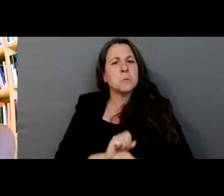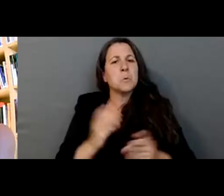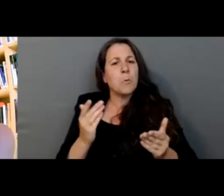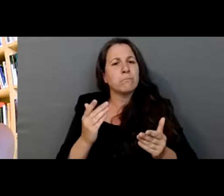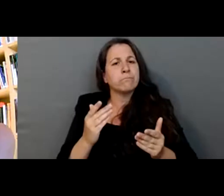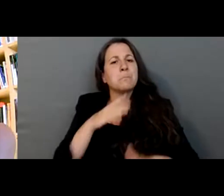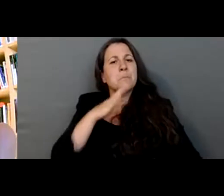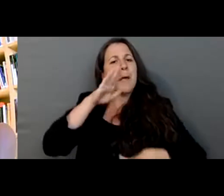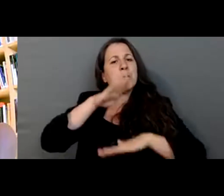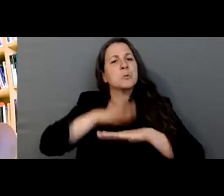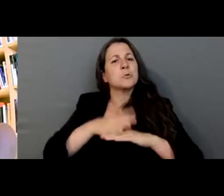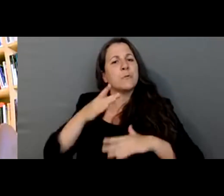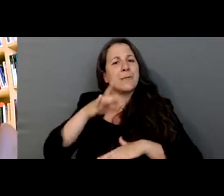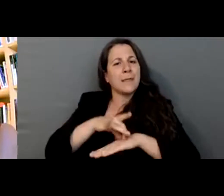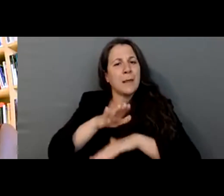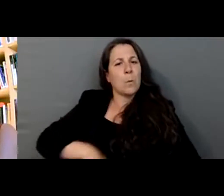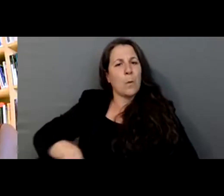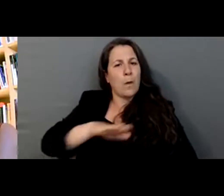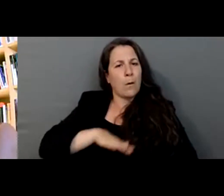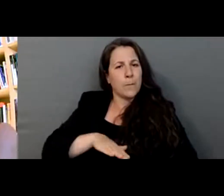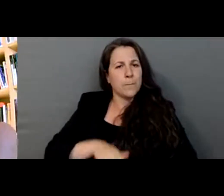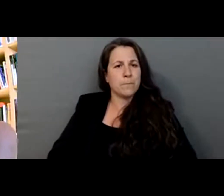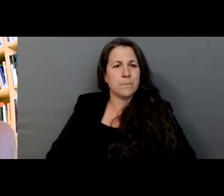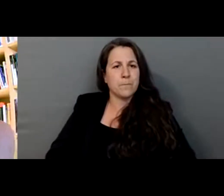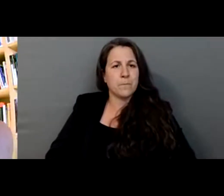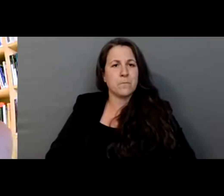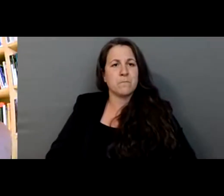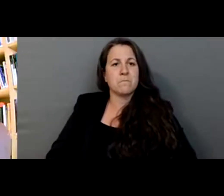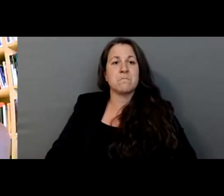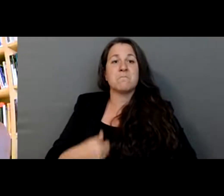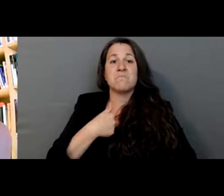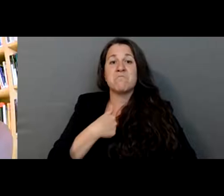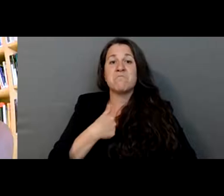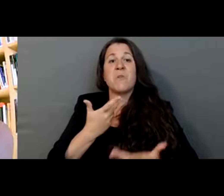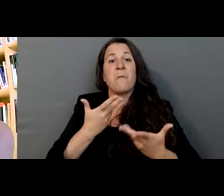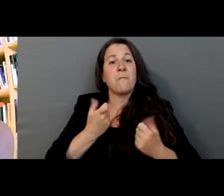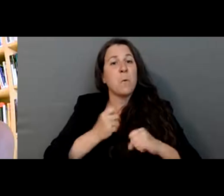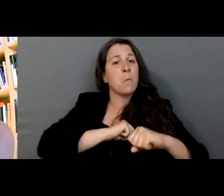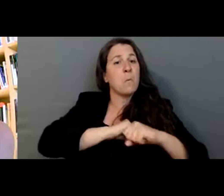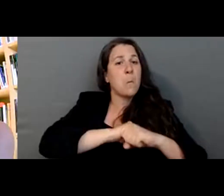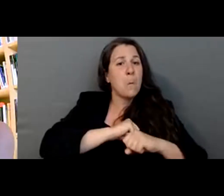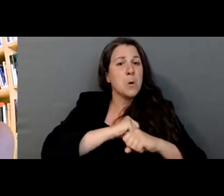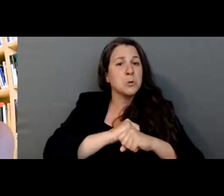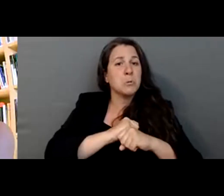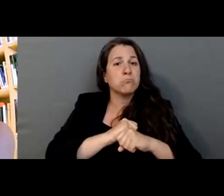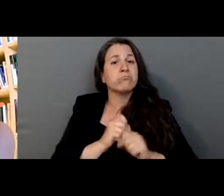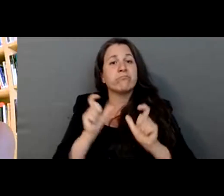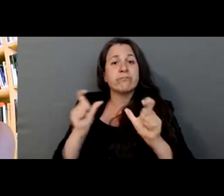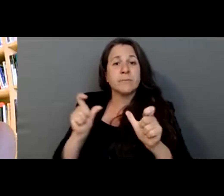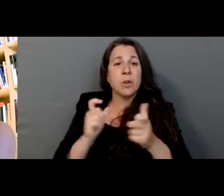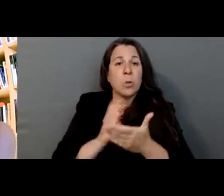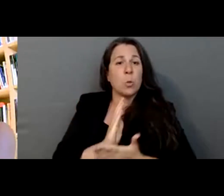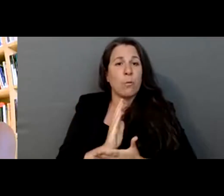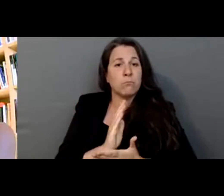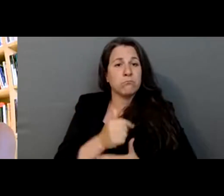trouvons. Dans son travail de promotion et de défense des droits, la Ligue des droits et libertés s'est donnée